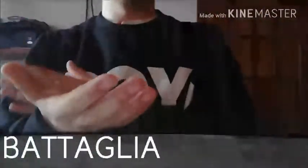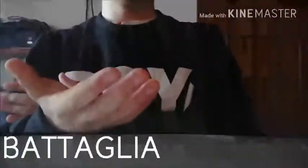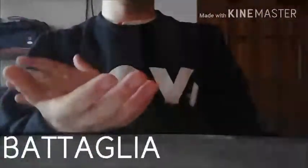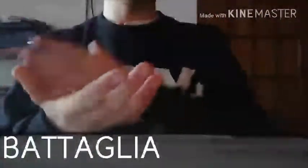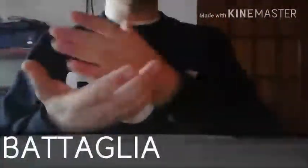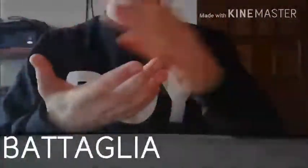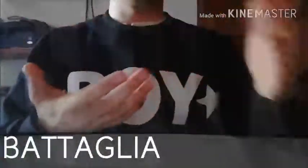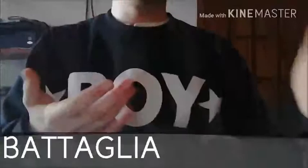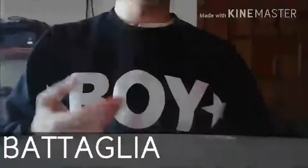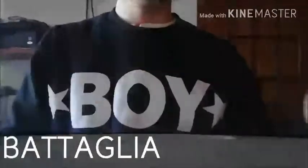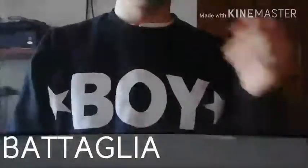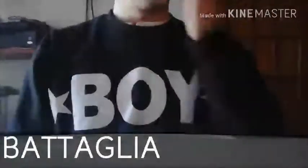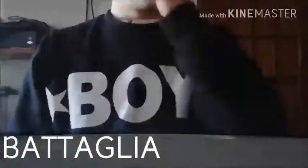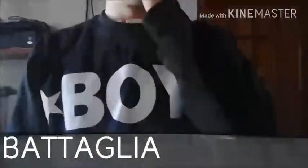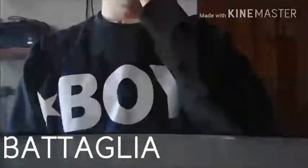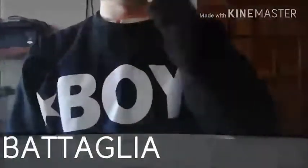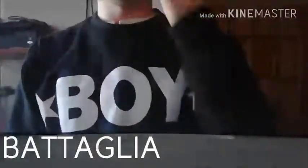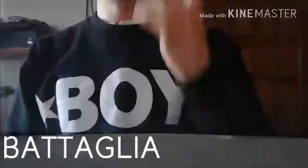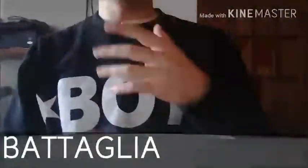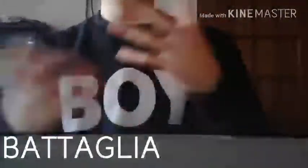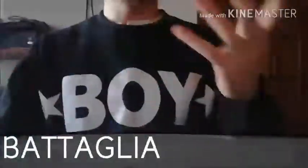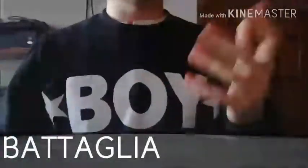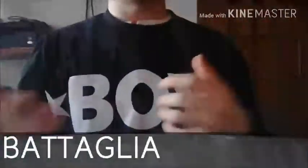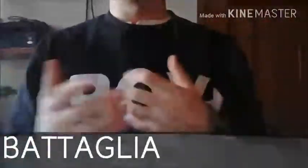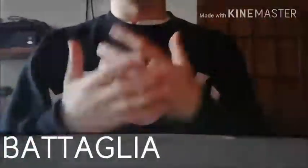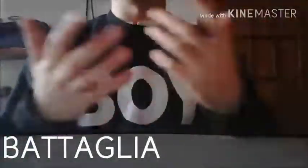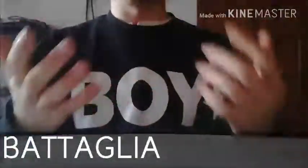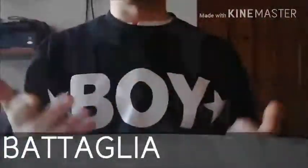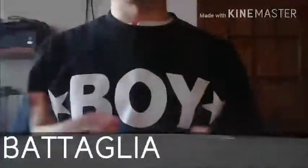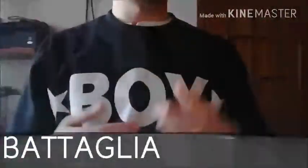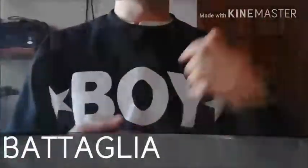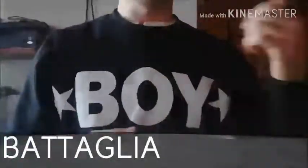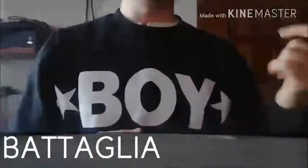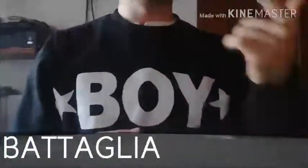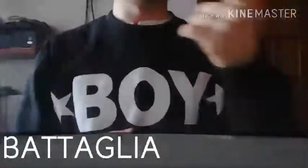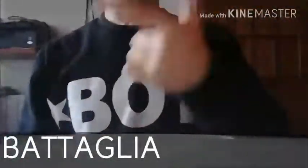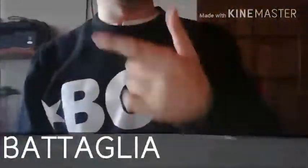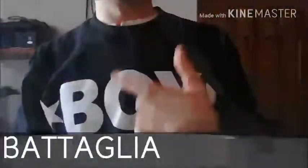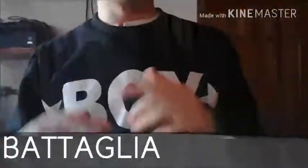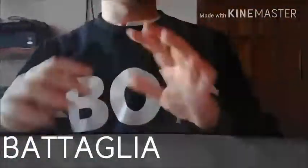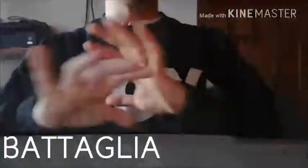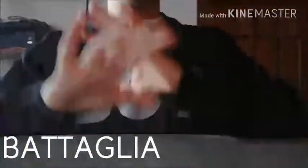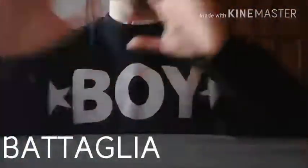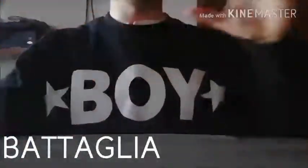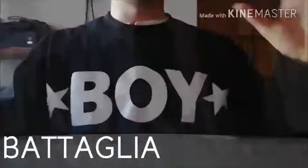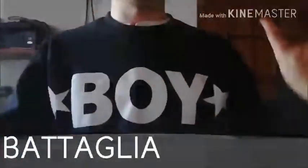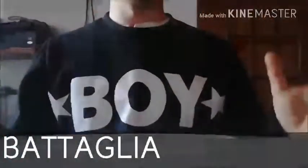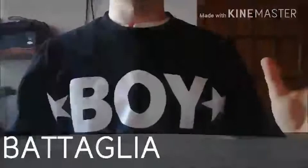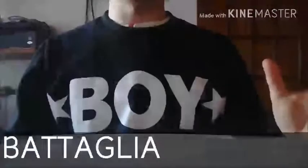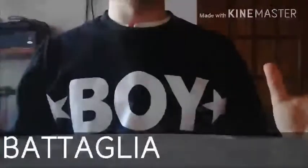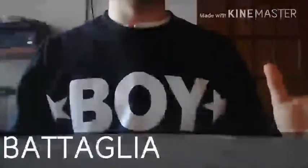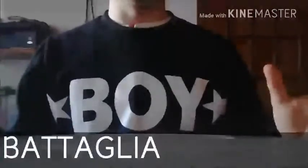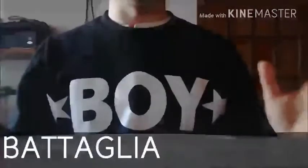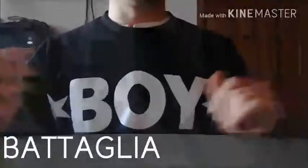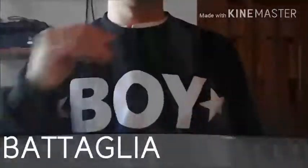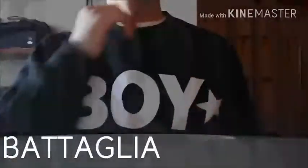serie di eventi che hanno dato vita alla guerra che sta primo secondo poi qualsiasi altra guerra che sia